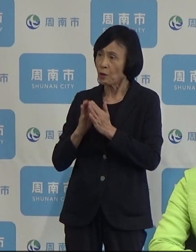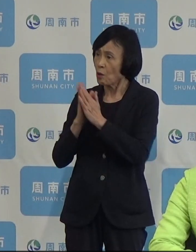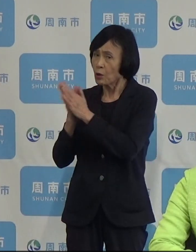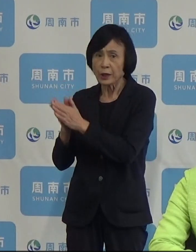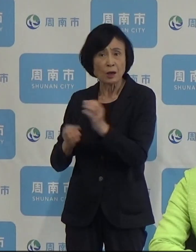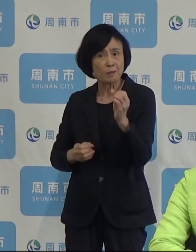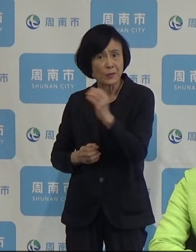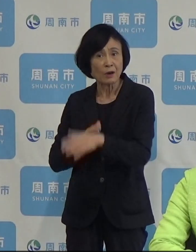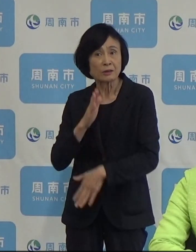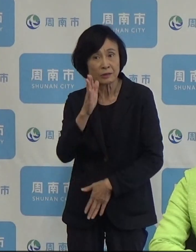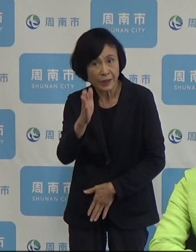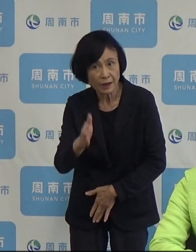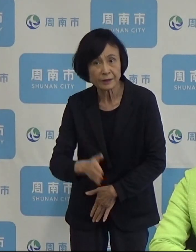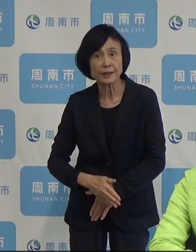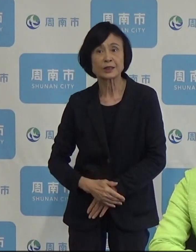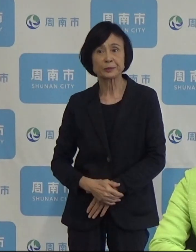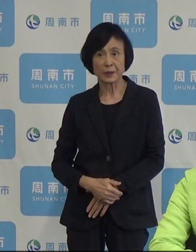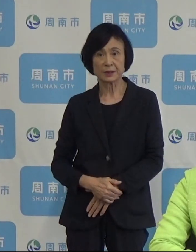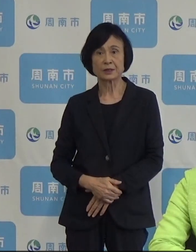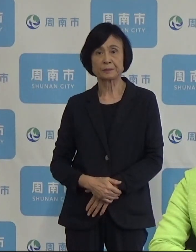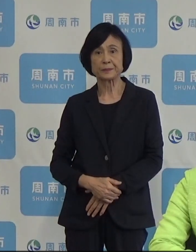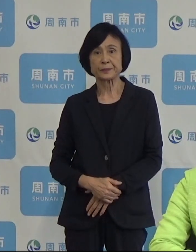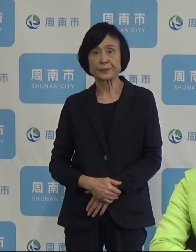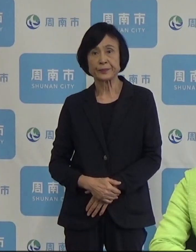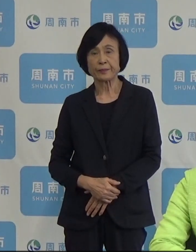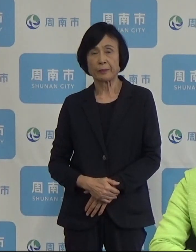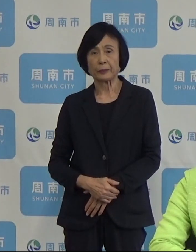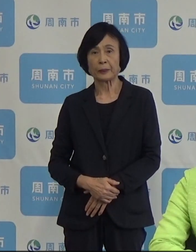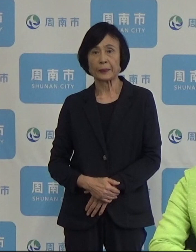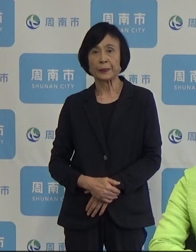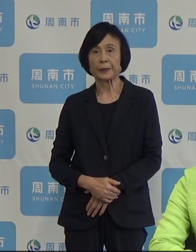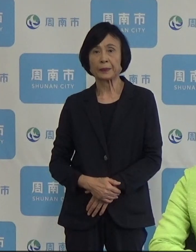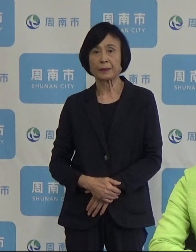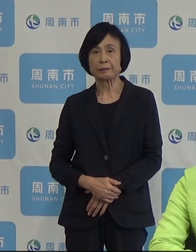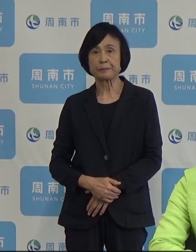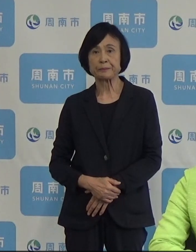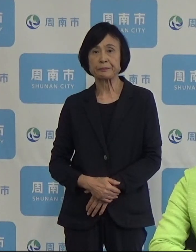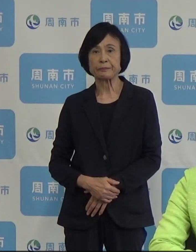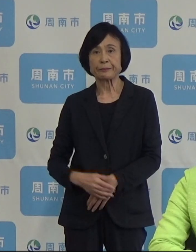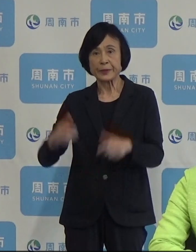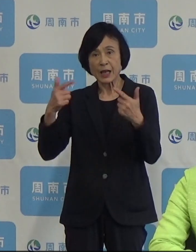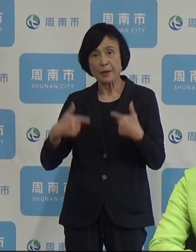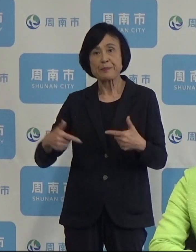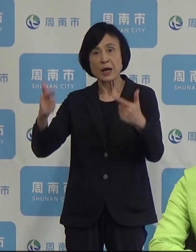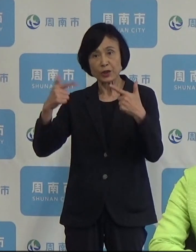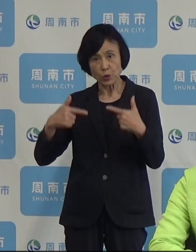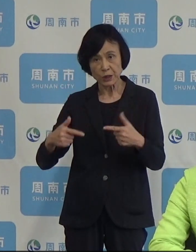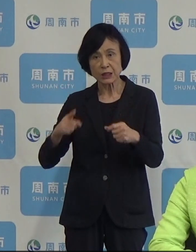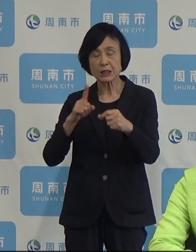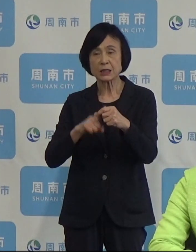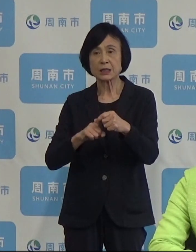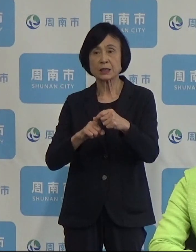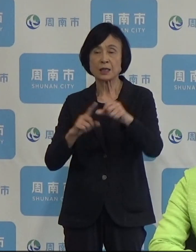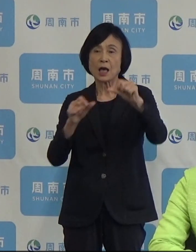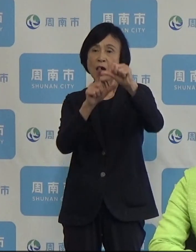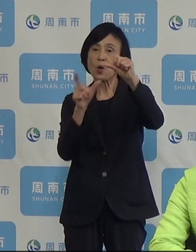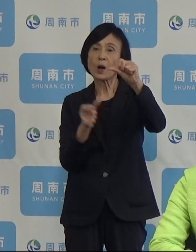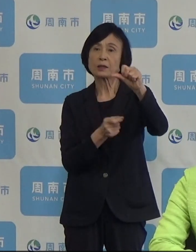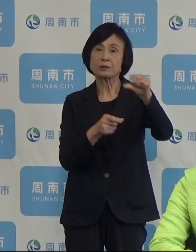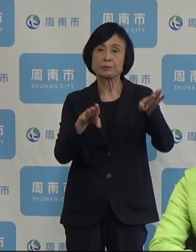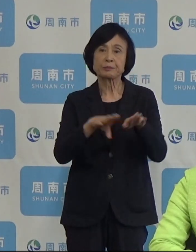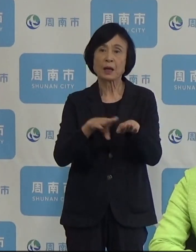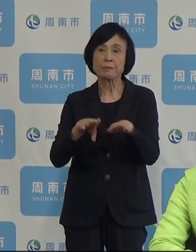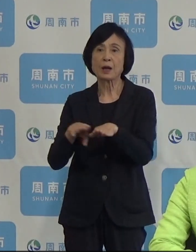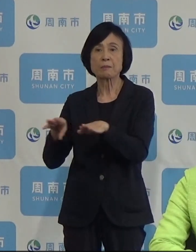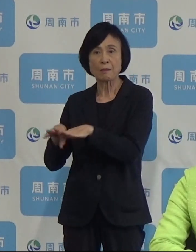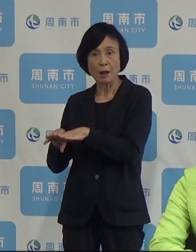きかけていただきますようお願いいたします。例年であれば、大型連休に